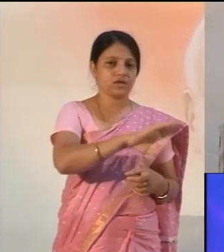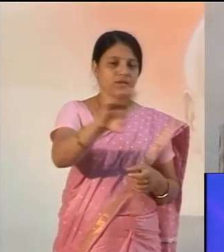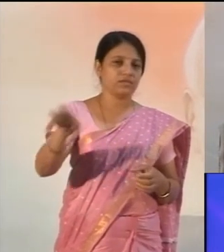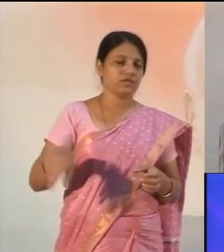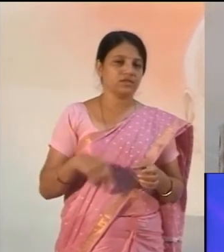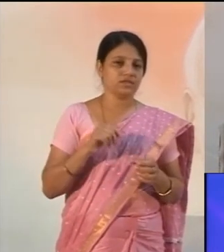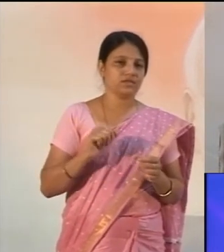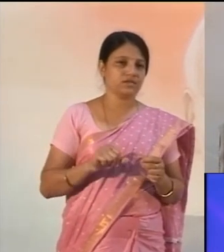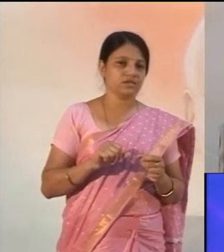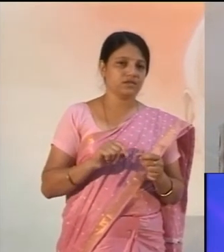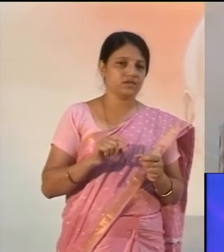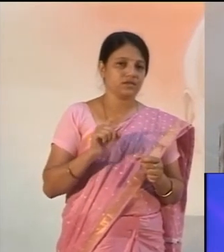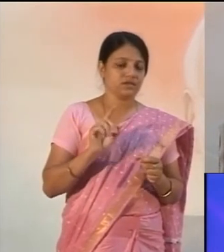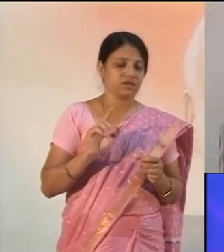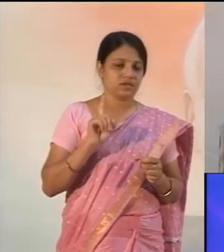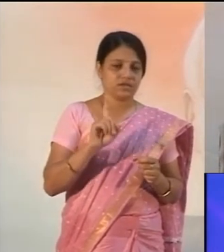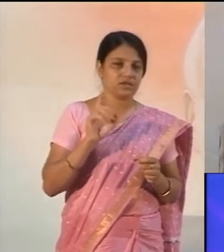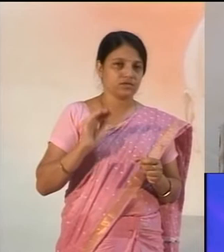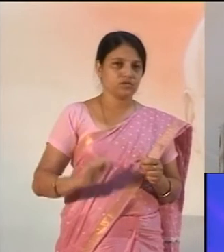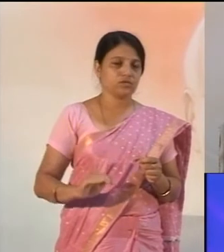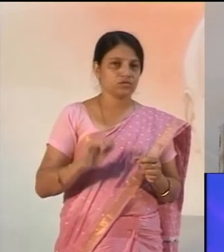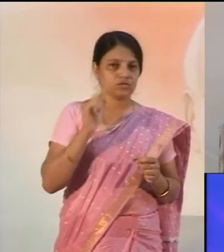एक छोटी सी बच्ची थी